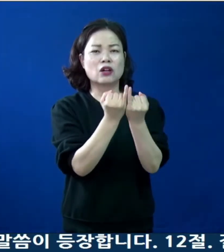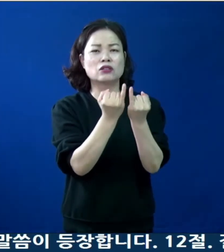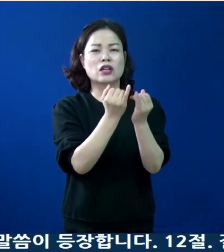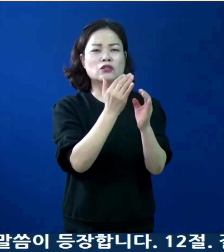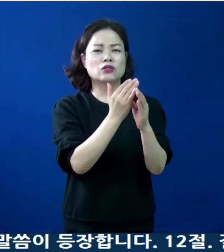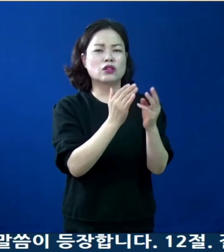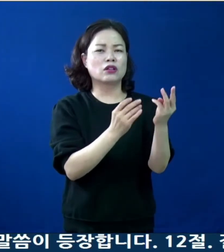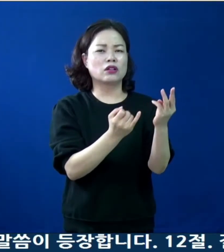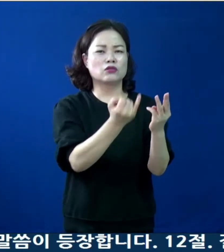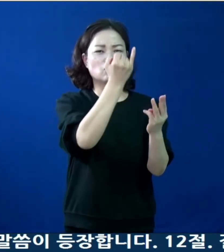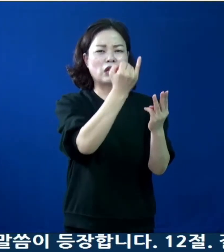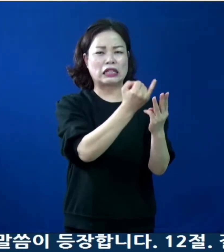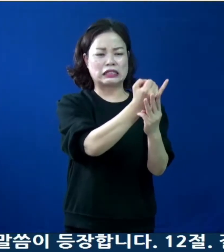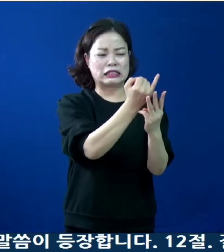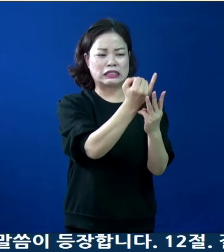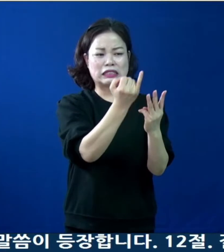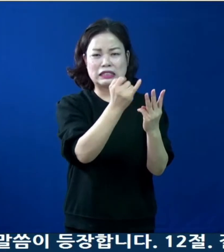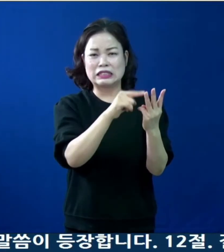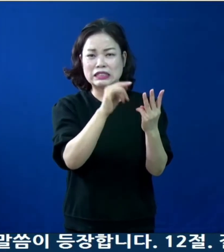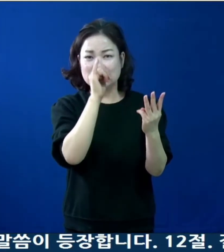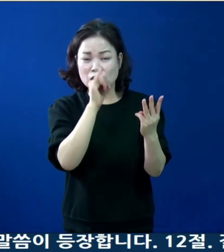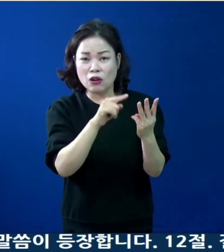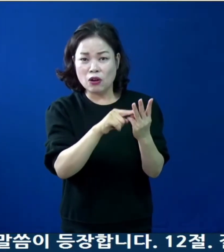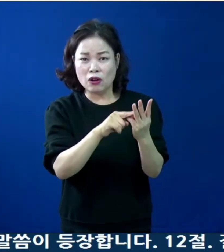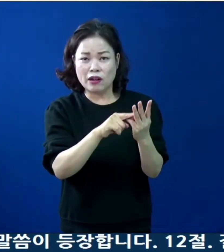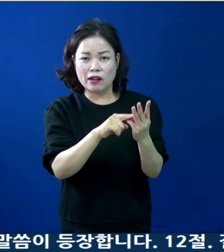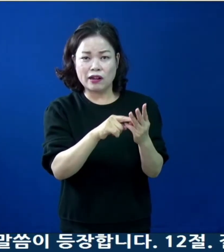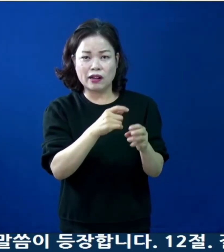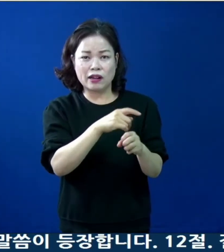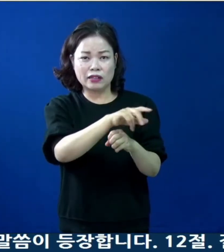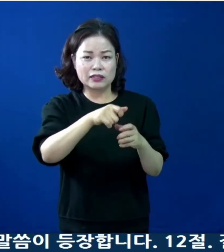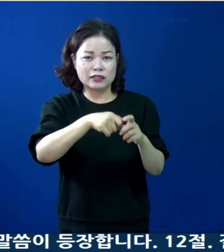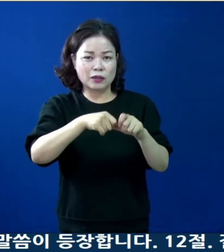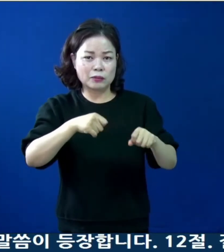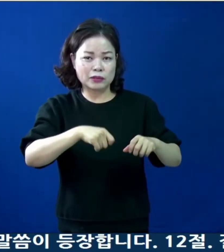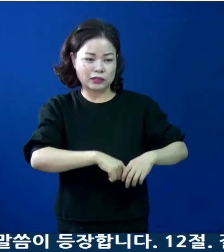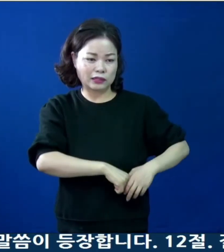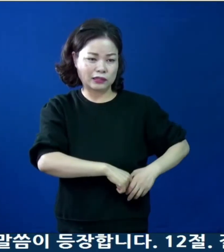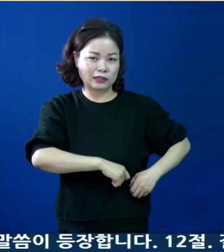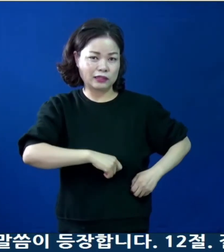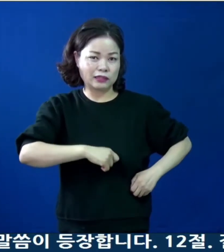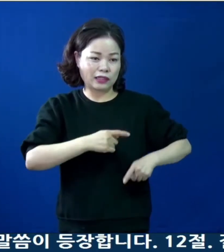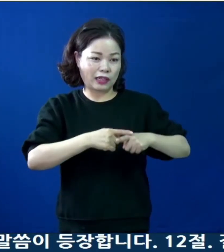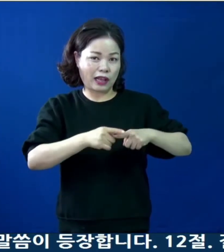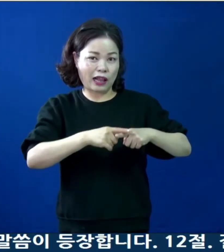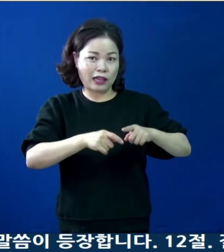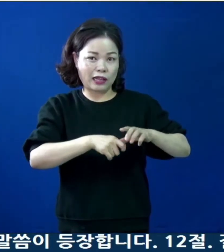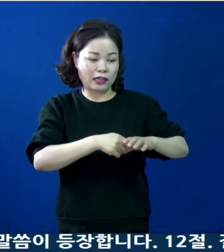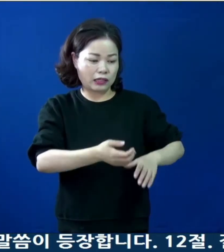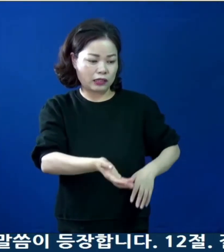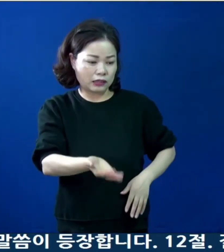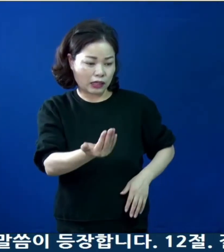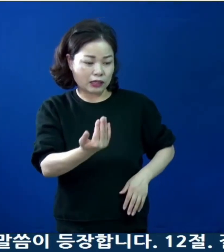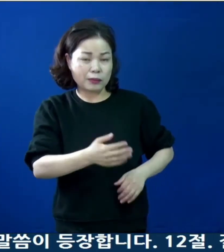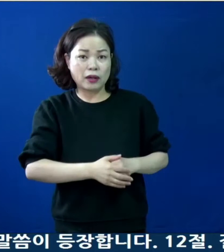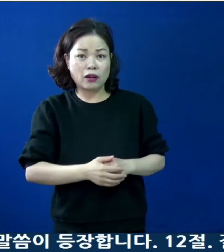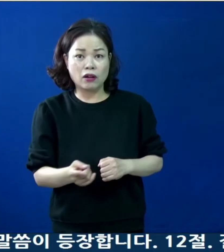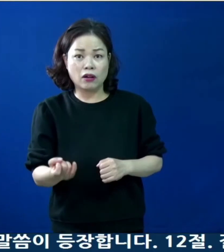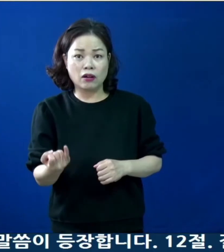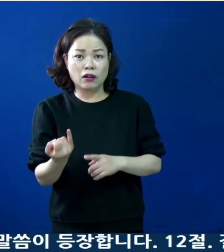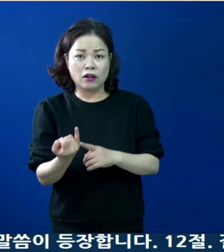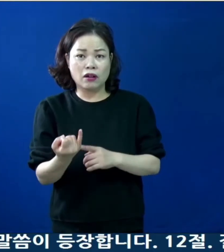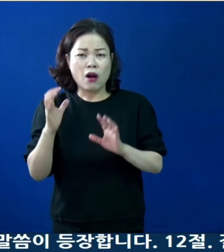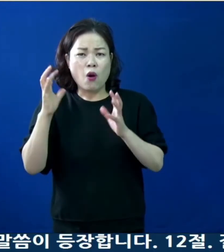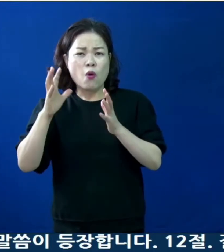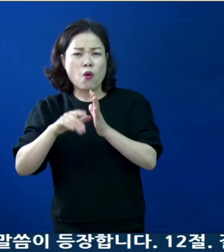중학교 누님들이었습니다. 연필 깎는 학용품 칼을 품에서 쓱 꺼내면서 다 꺼내라 하고 하는데 그때 저는 너무